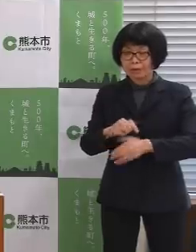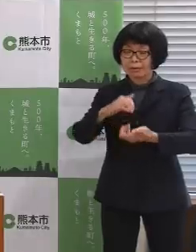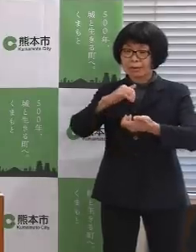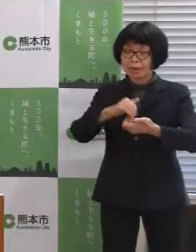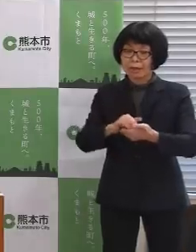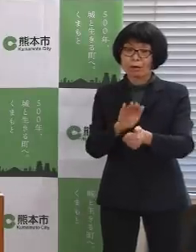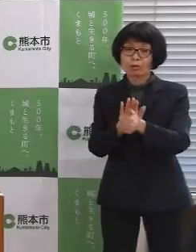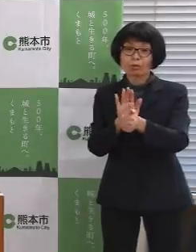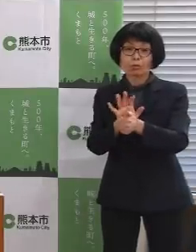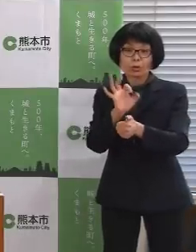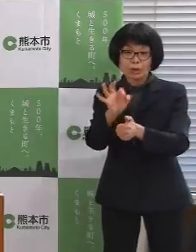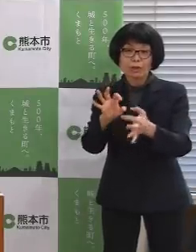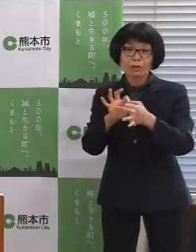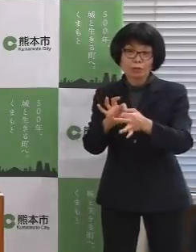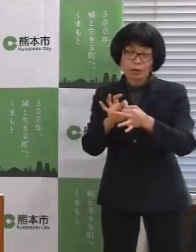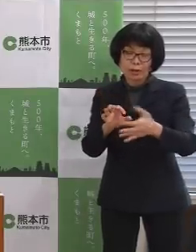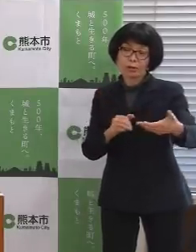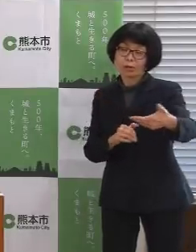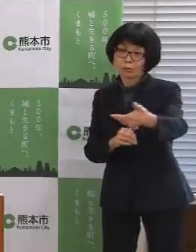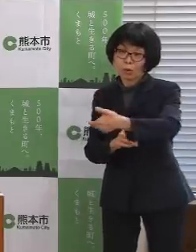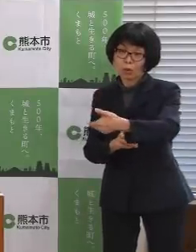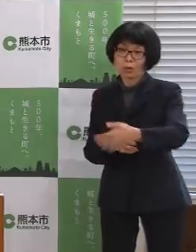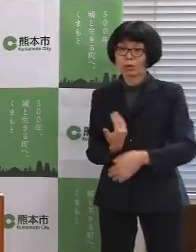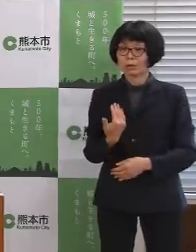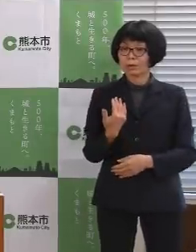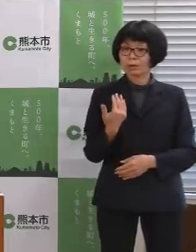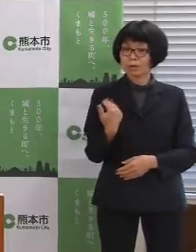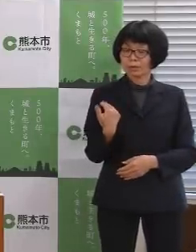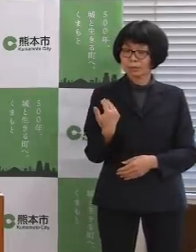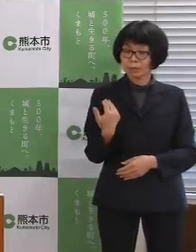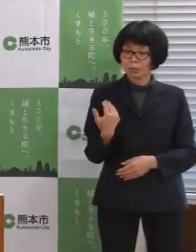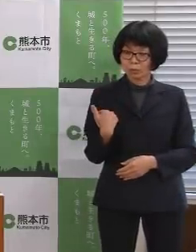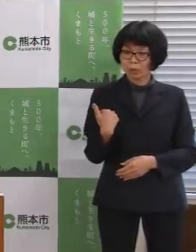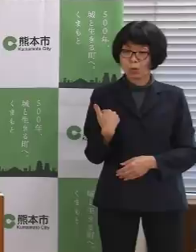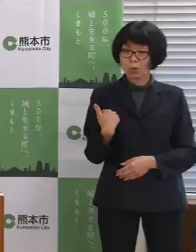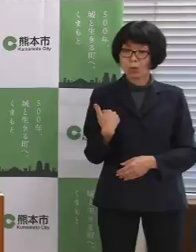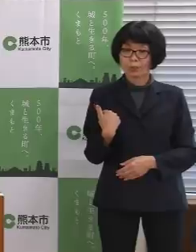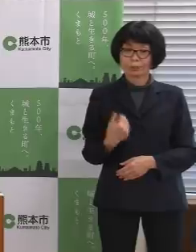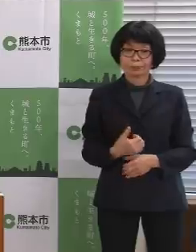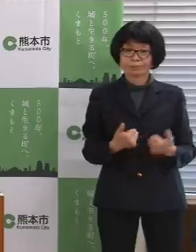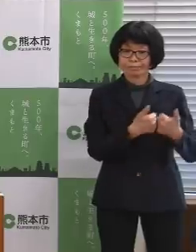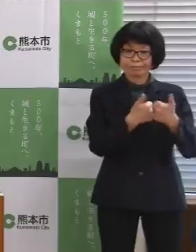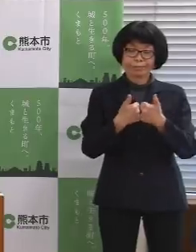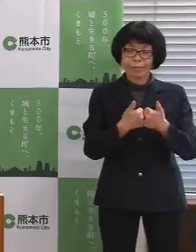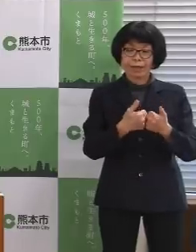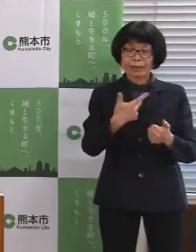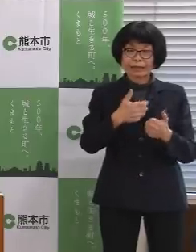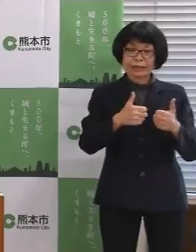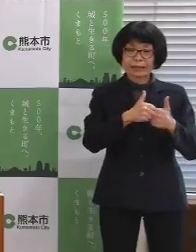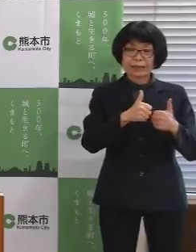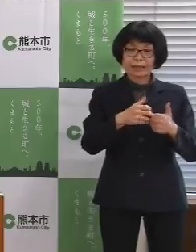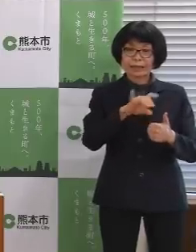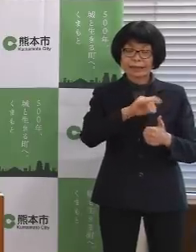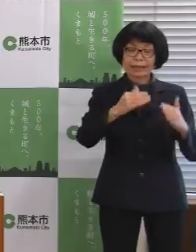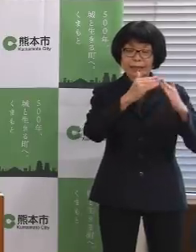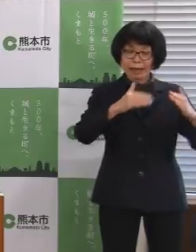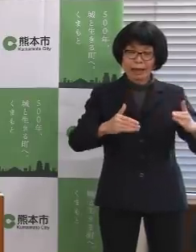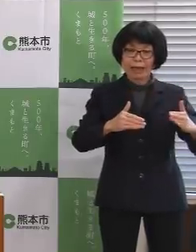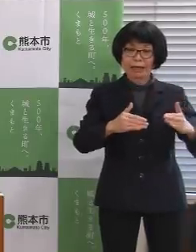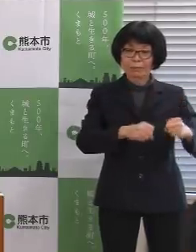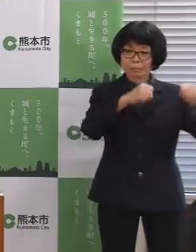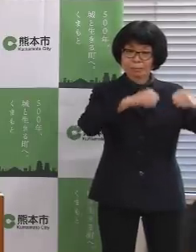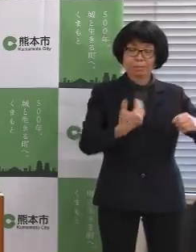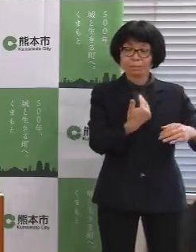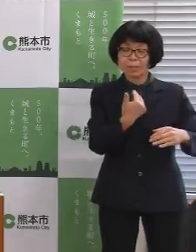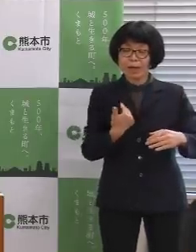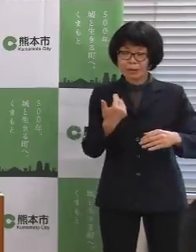特別定額給付金のご質問をさせていただきたいんですが、はい、先日の専決処分時は、給付時期に関